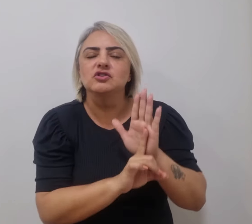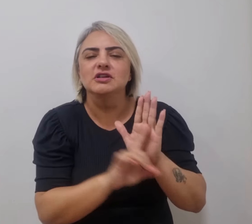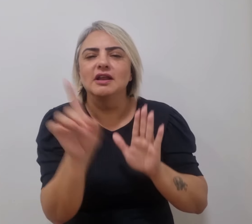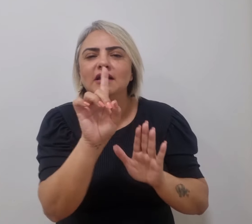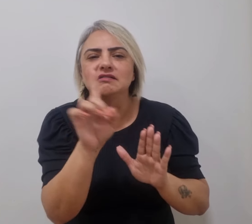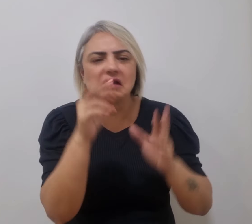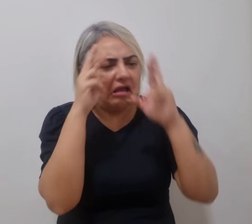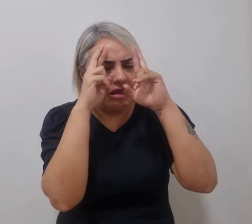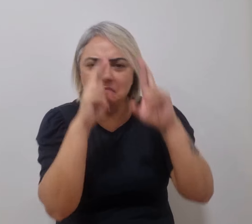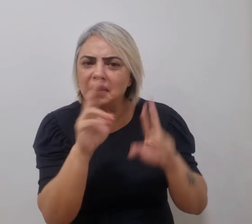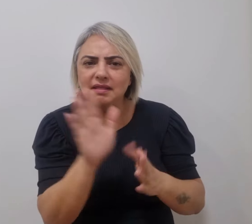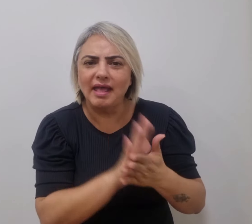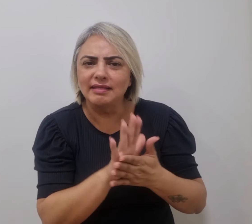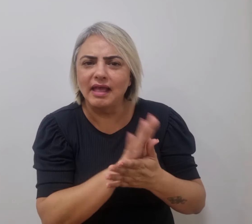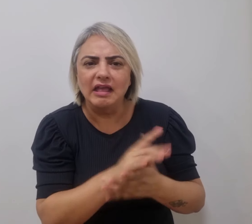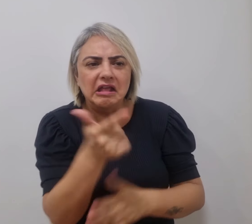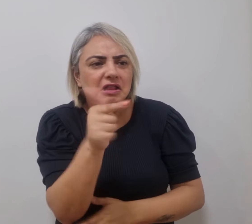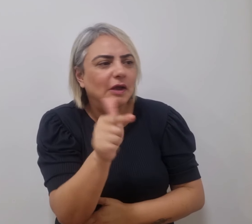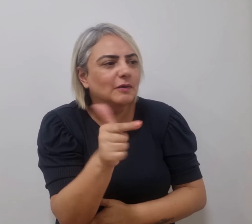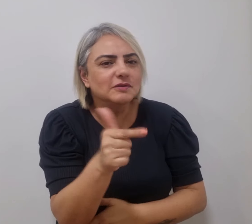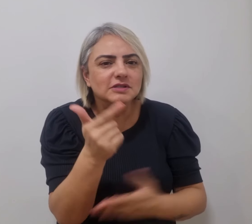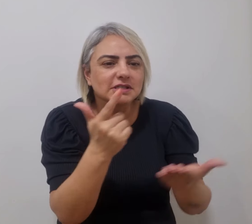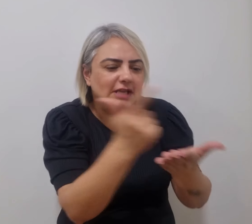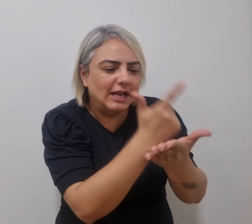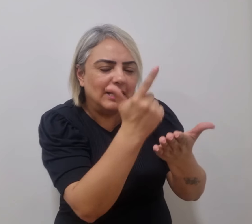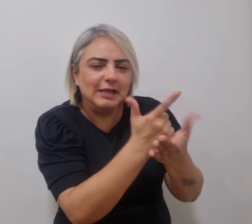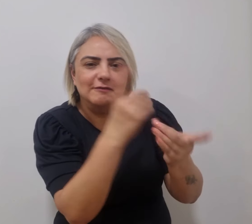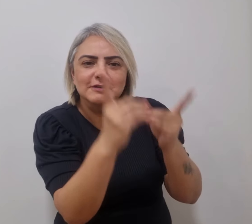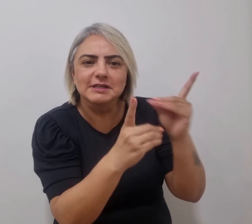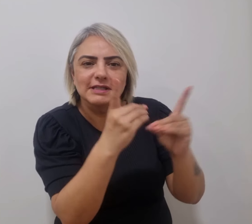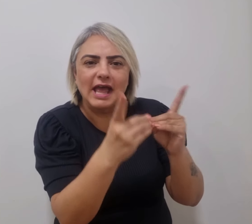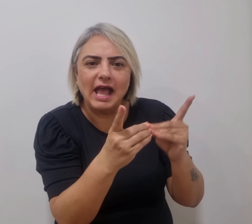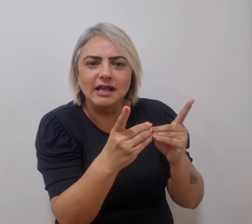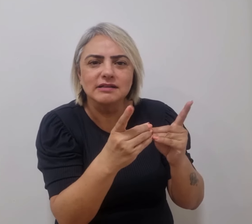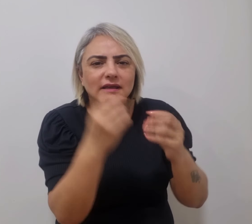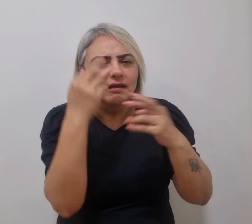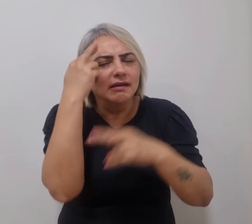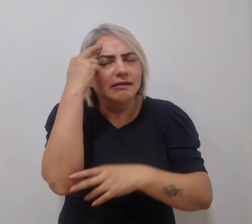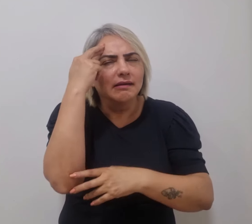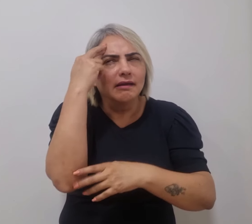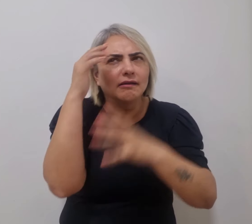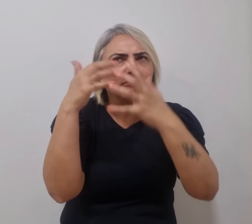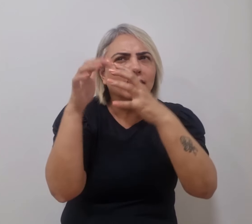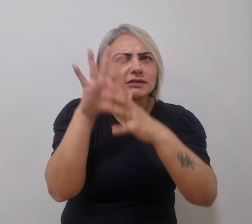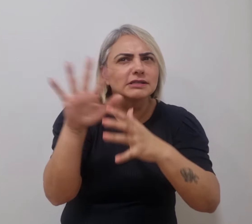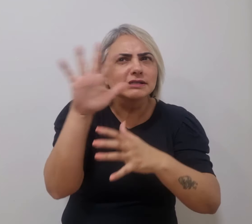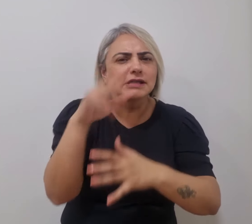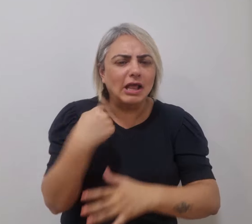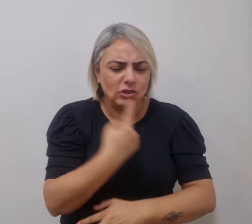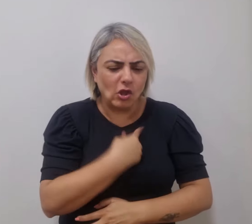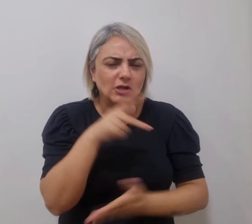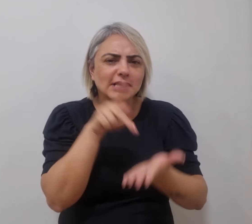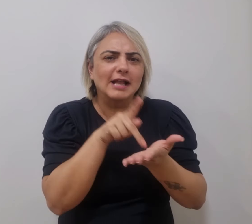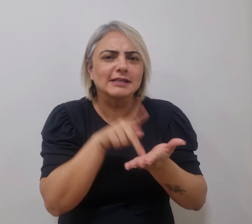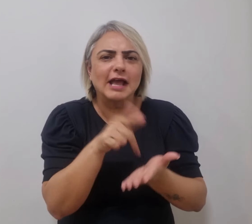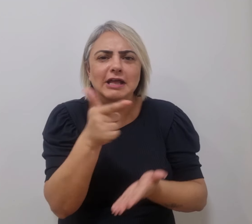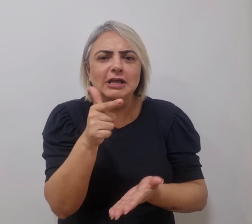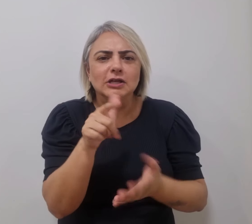respeitados. Não tinha livro didático que refletisse nossa realidade. Não tinha transporte.